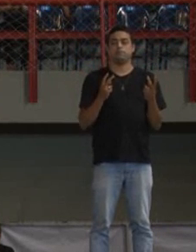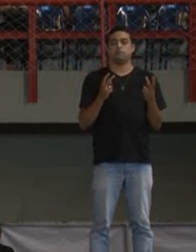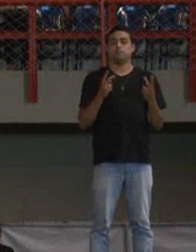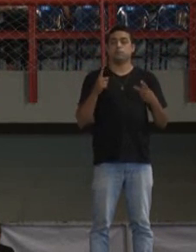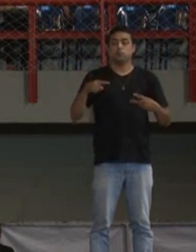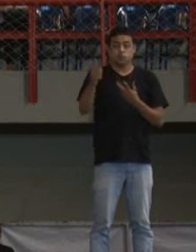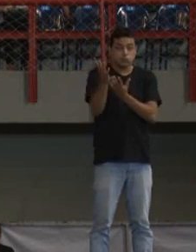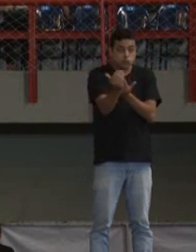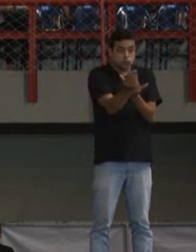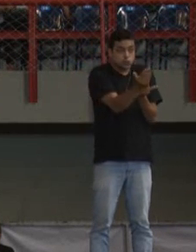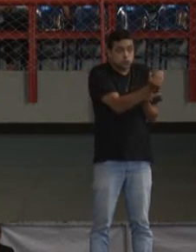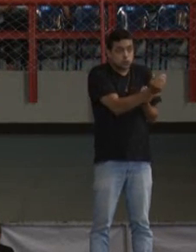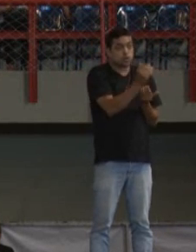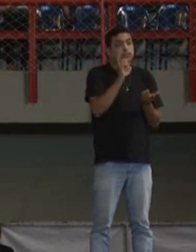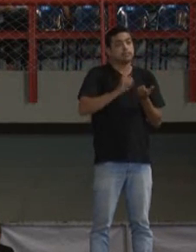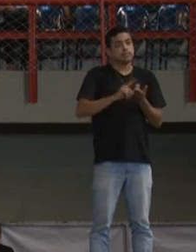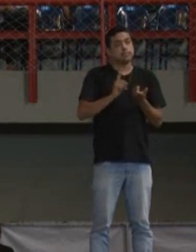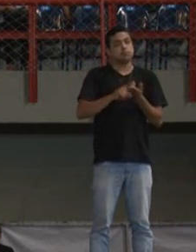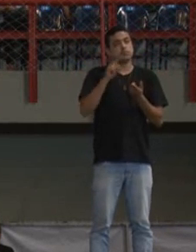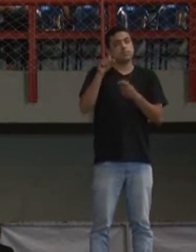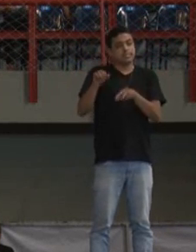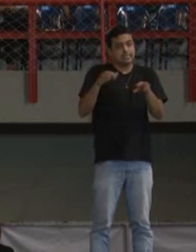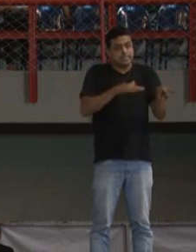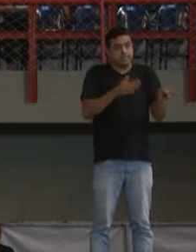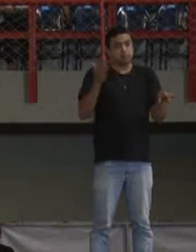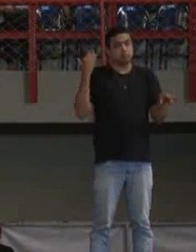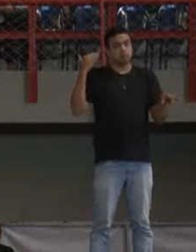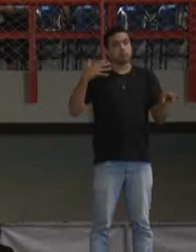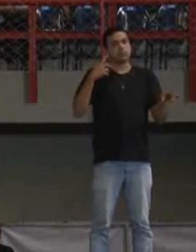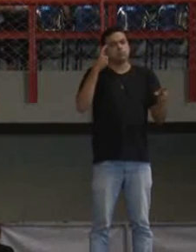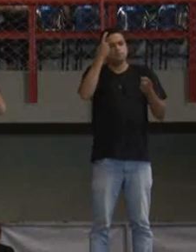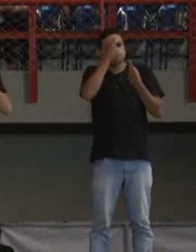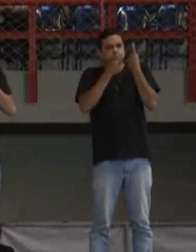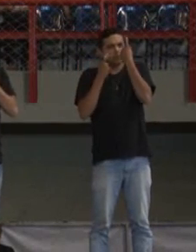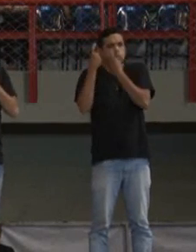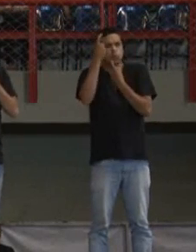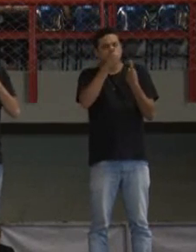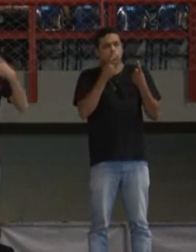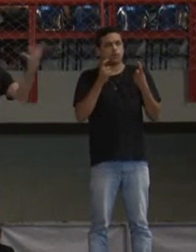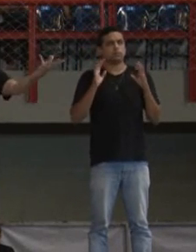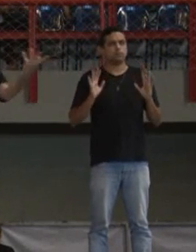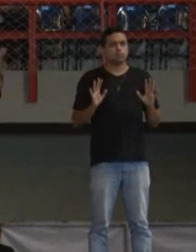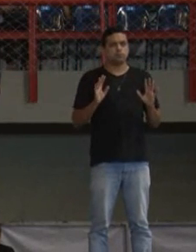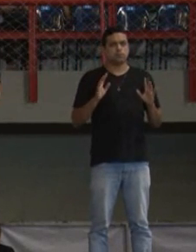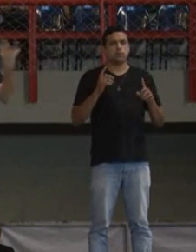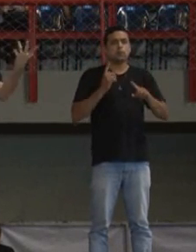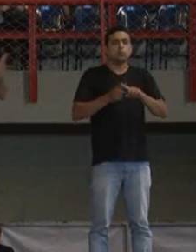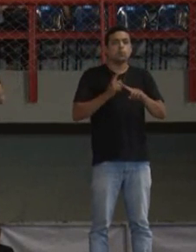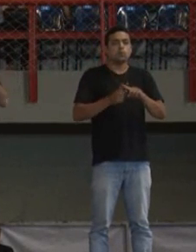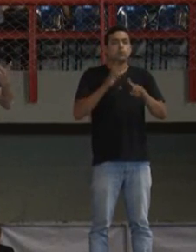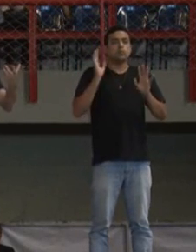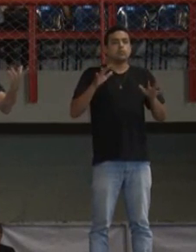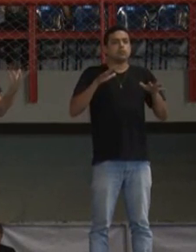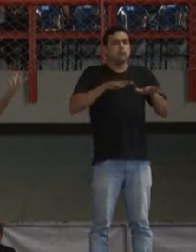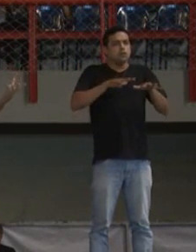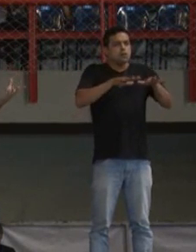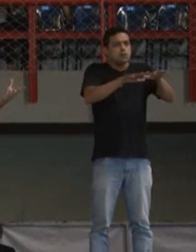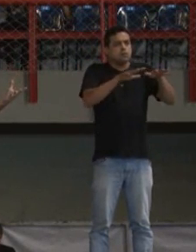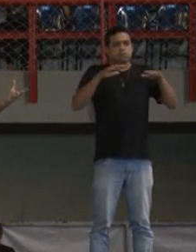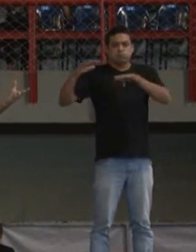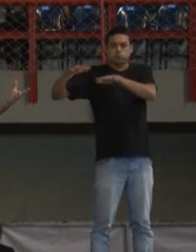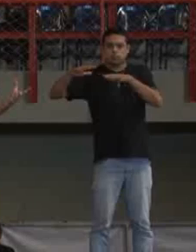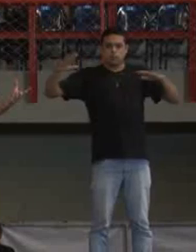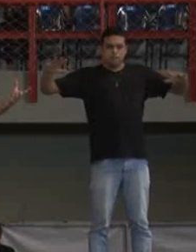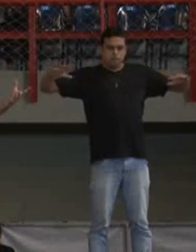Jovens, nós vimos essa semana, o que me deixou muito preocupado, os manifestantes se